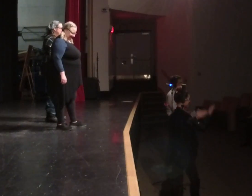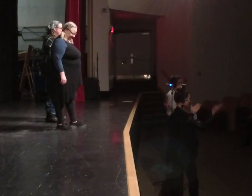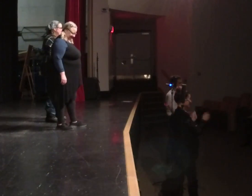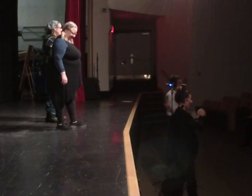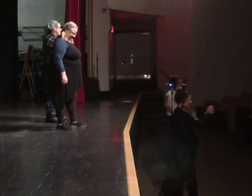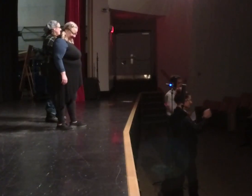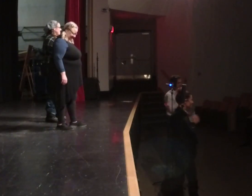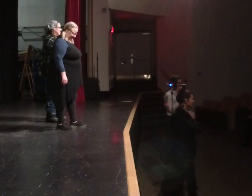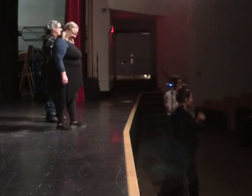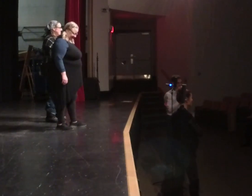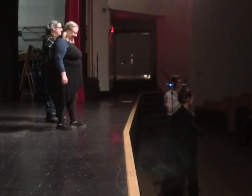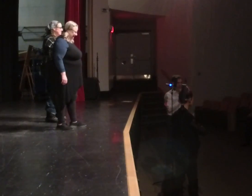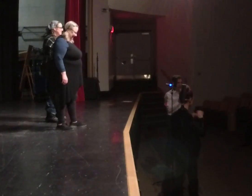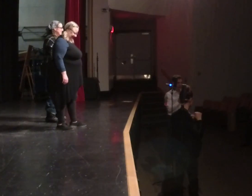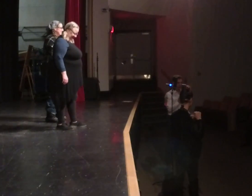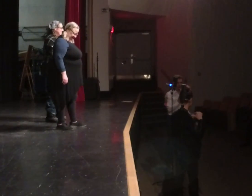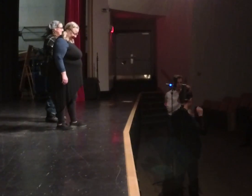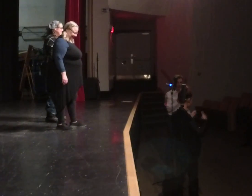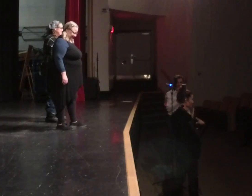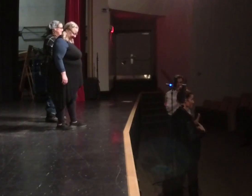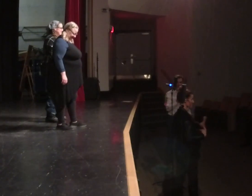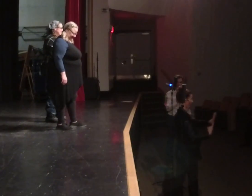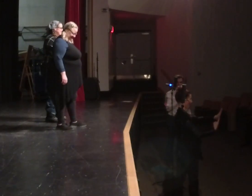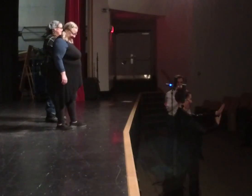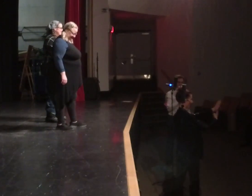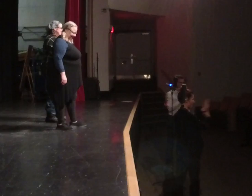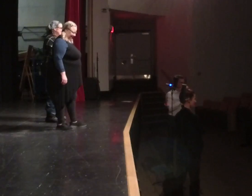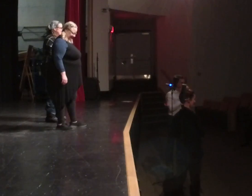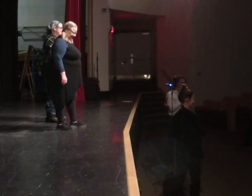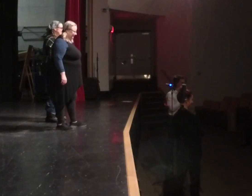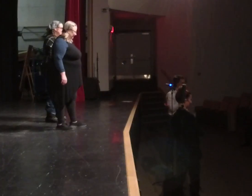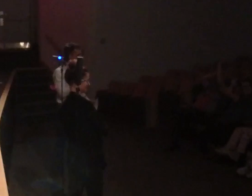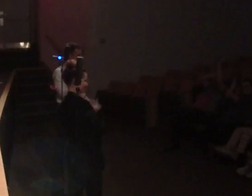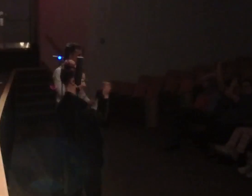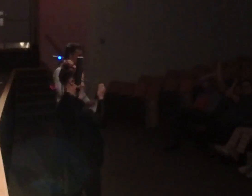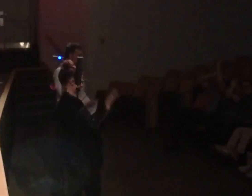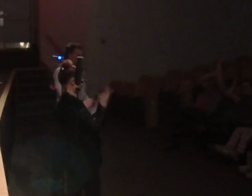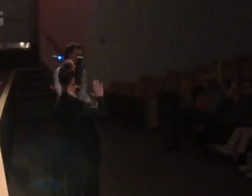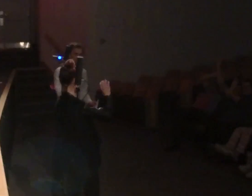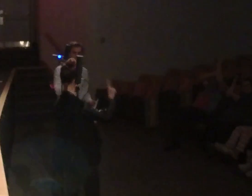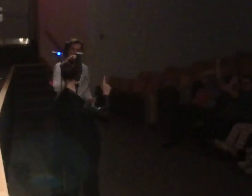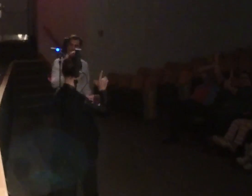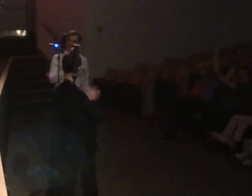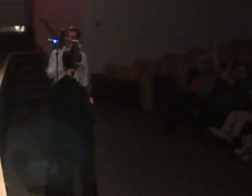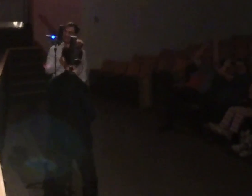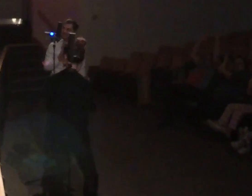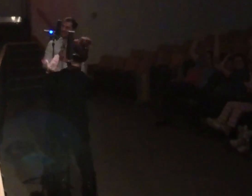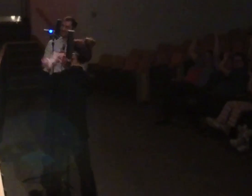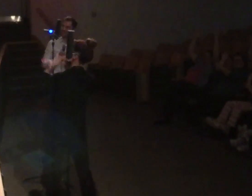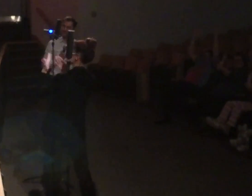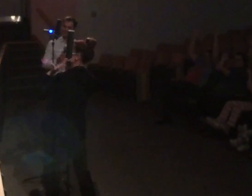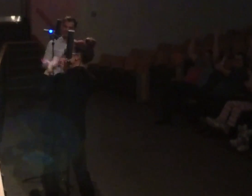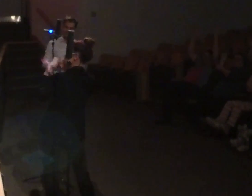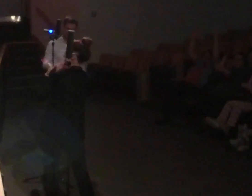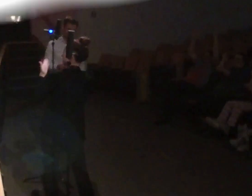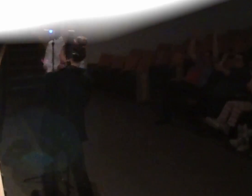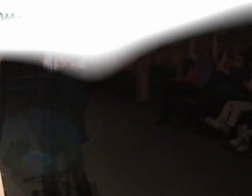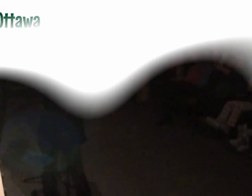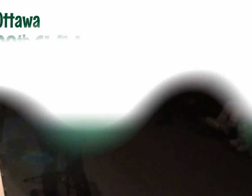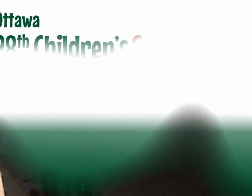On est très, très fiers d'avoir pu accueillir cet événement ici au CCJS ce soir. Merci.